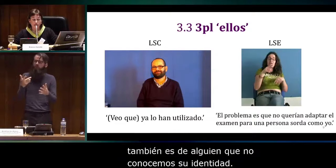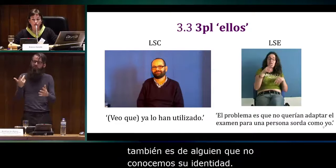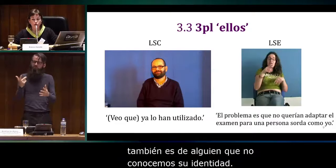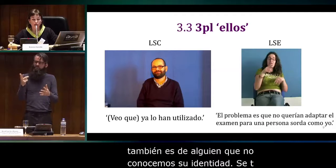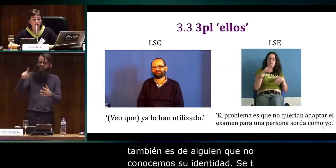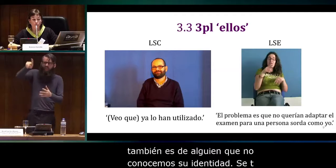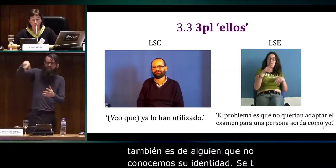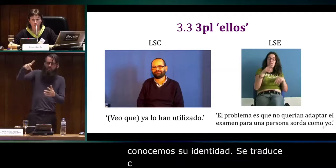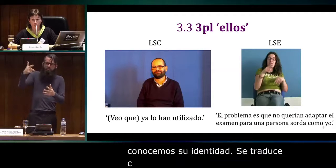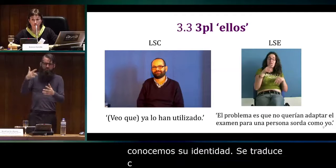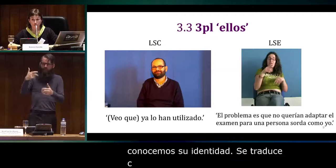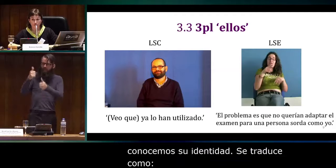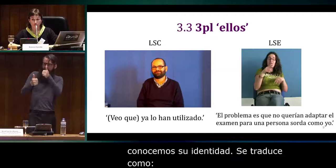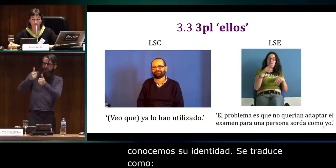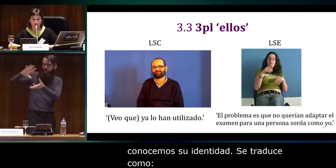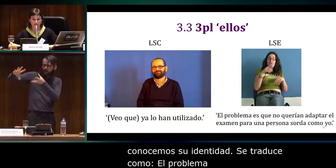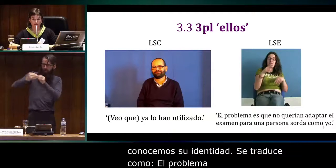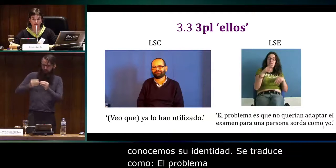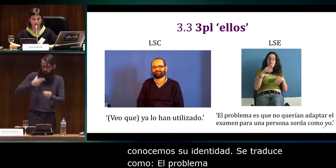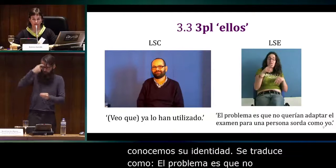una persona sorda como yo.